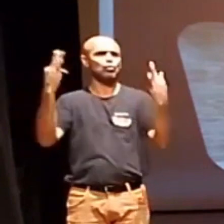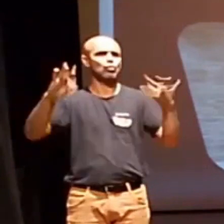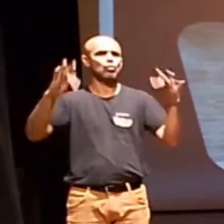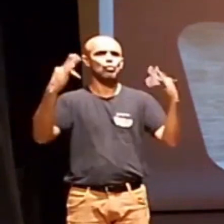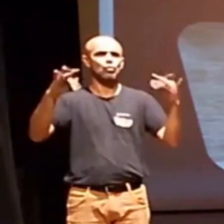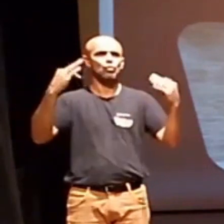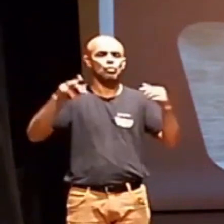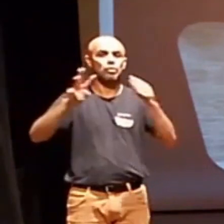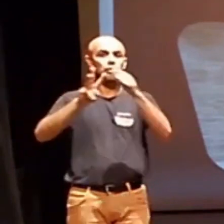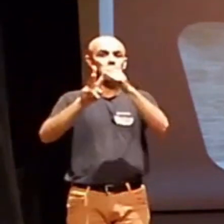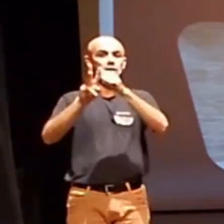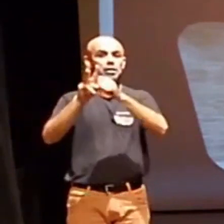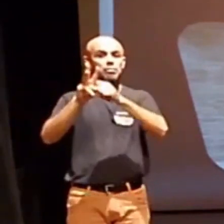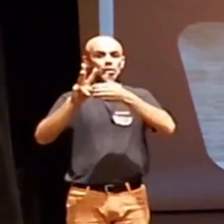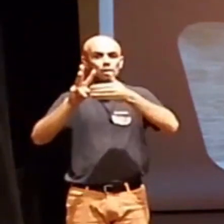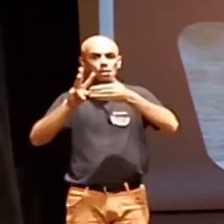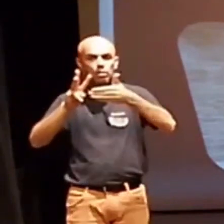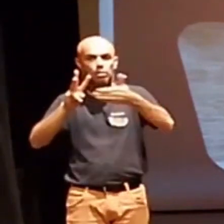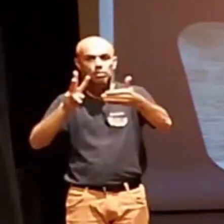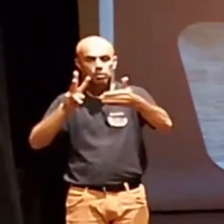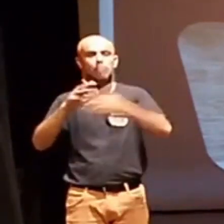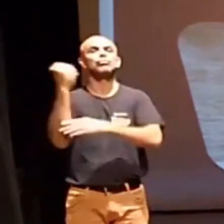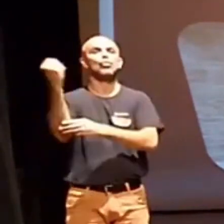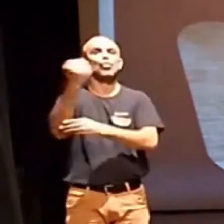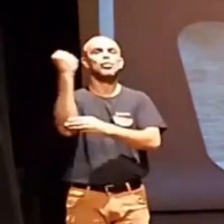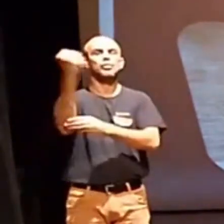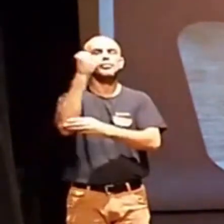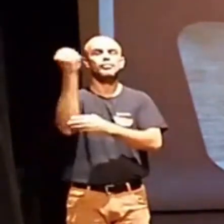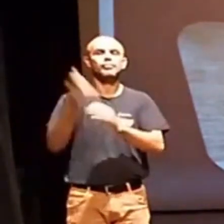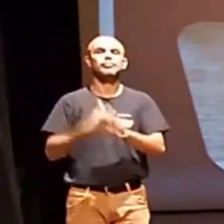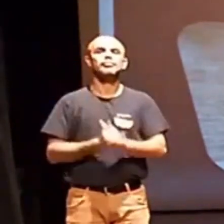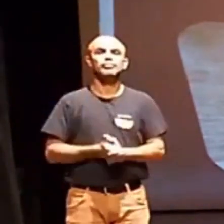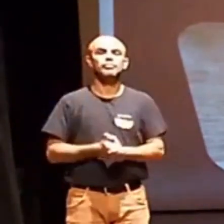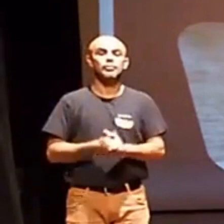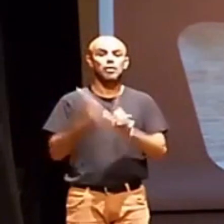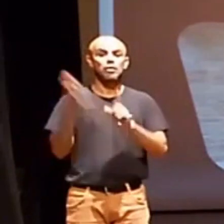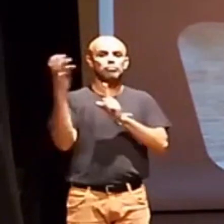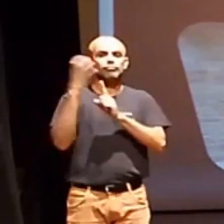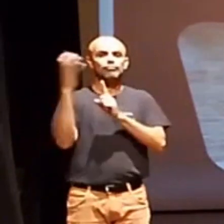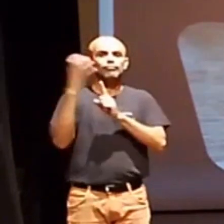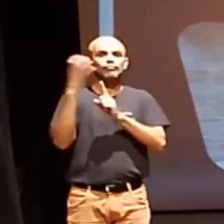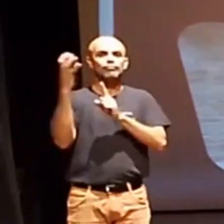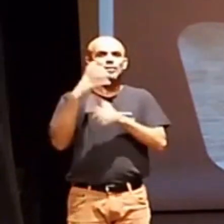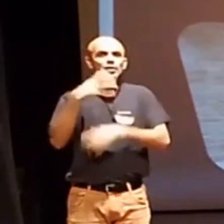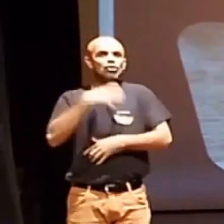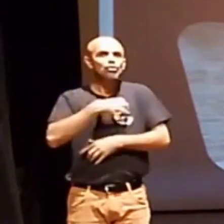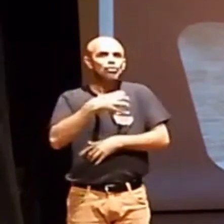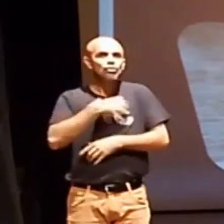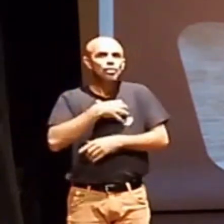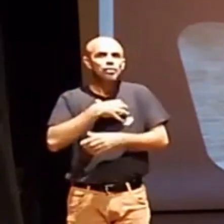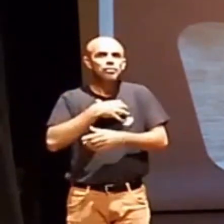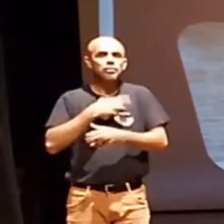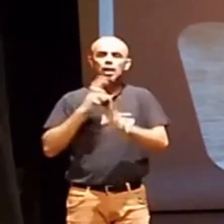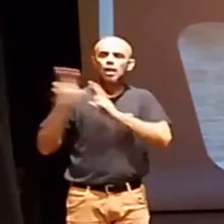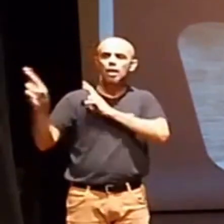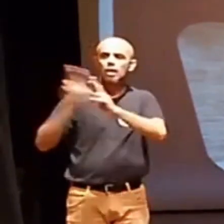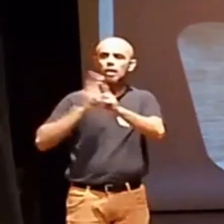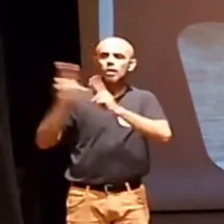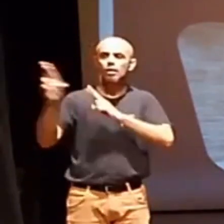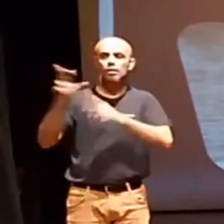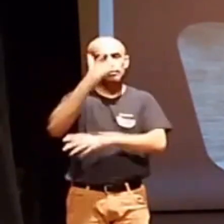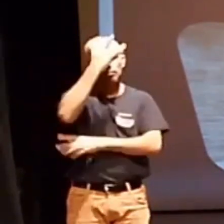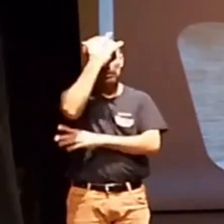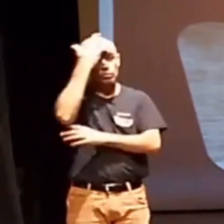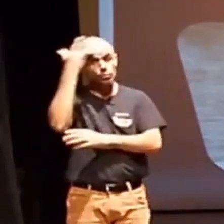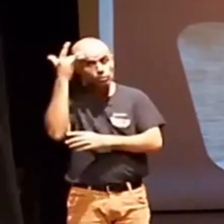durou mais de 3 meses no corpo daquele indivíduo. Ela está influenciando a forma como ele se relaciona com as pessoas,